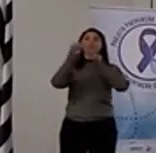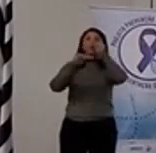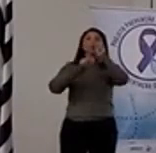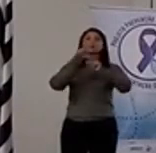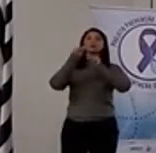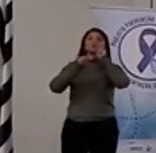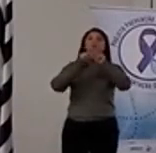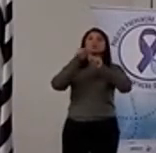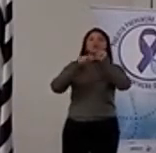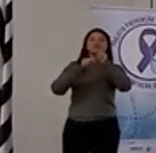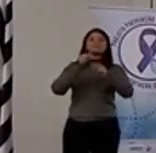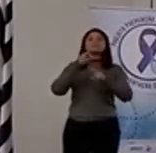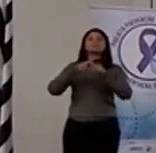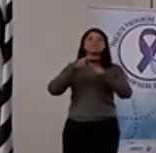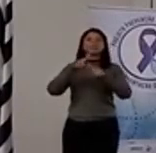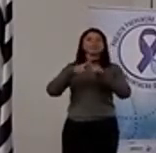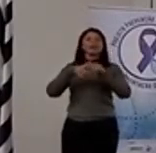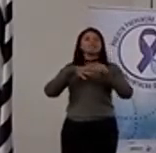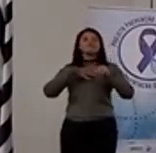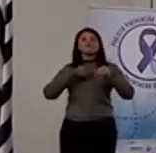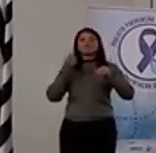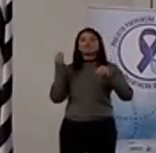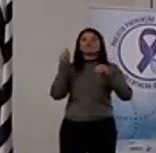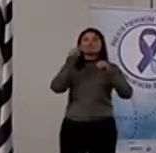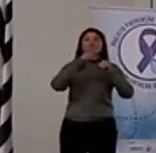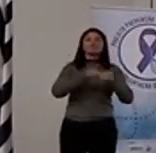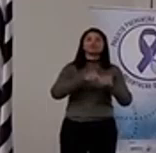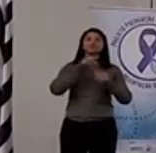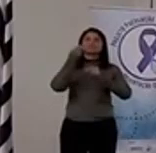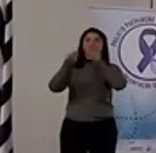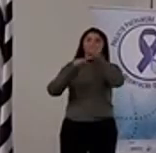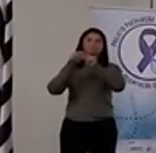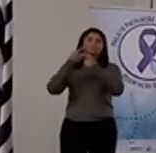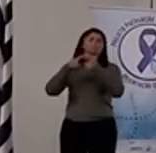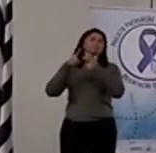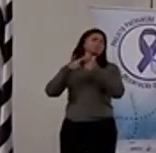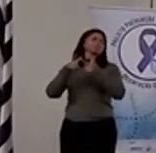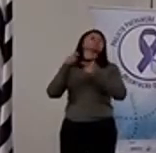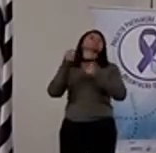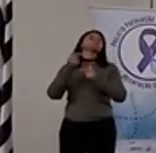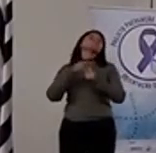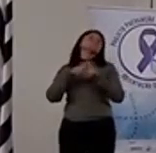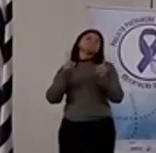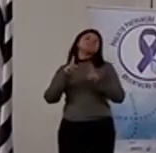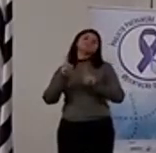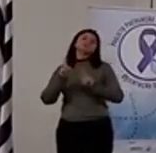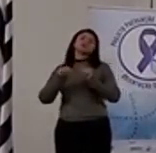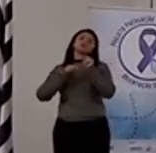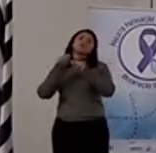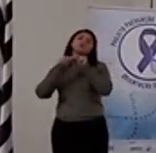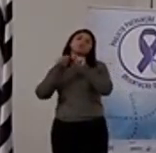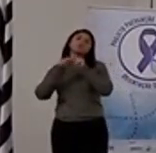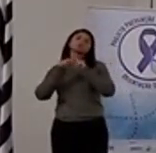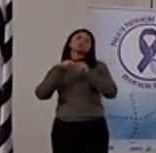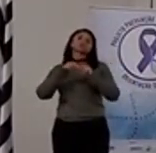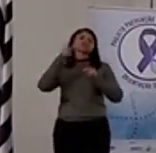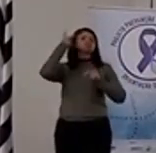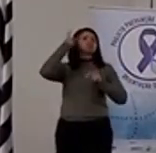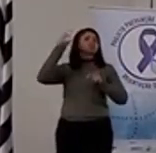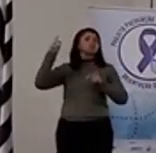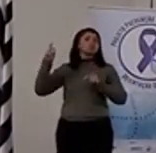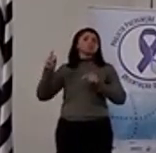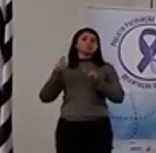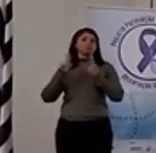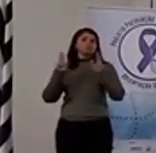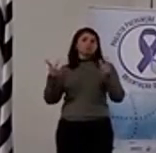têm é que filho por fertilização não tem problema genético. Não, assim, a fertilização tradicional, ela não tem nada diferente da